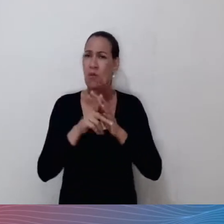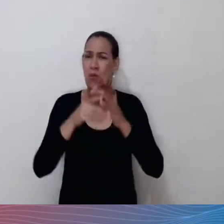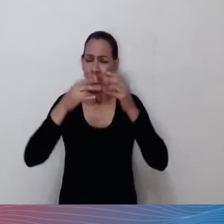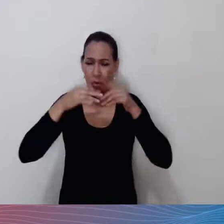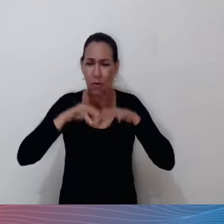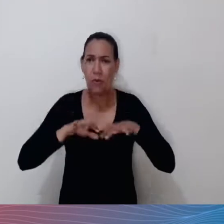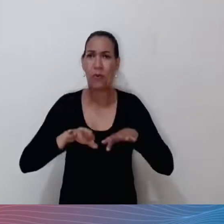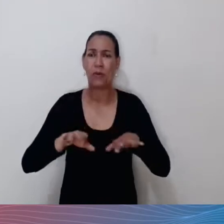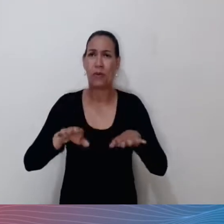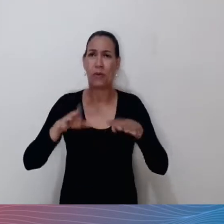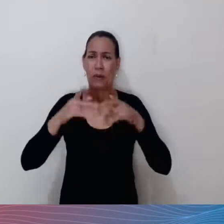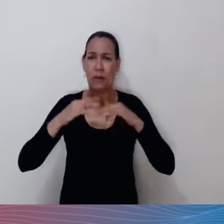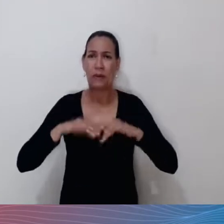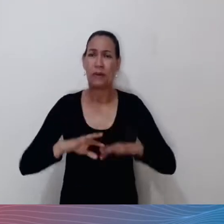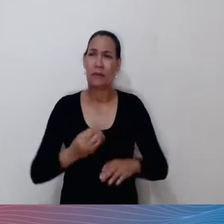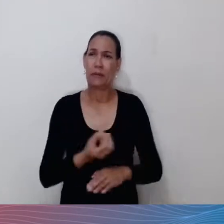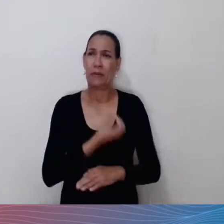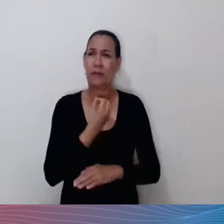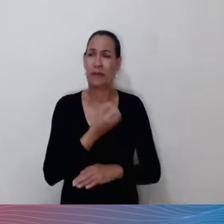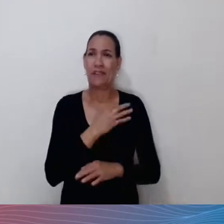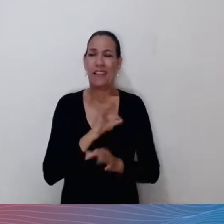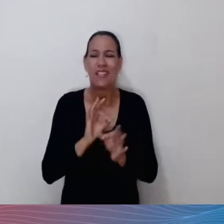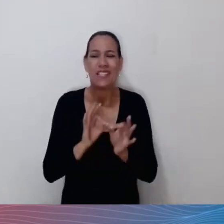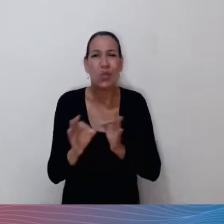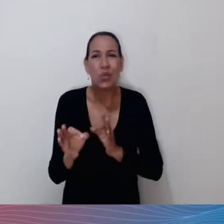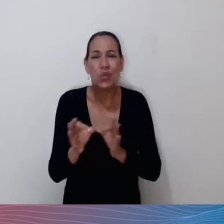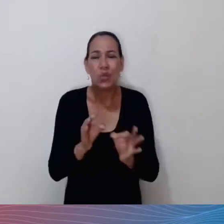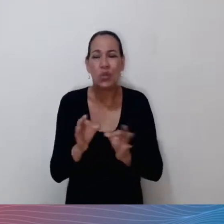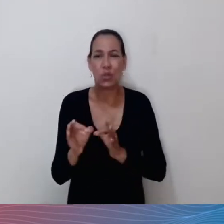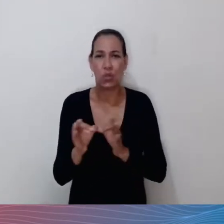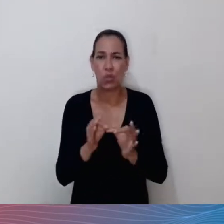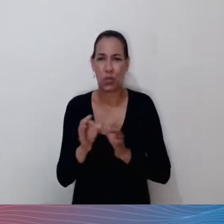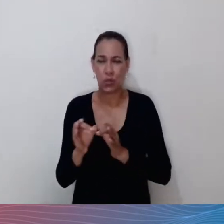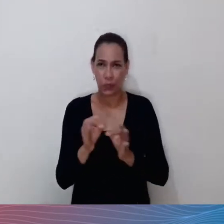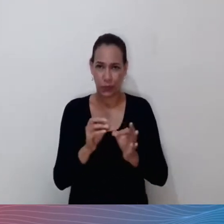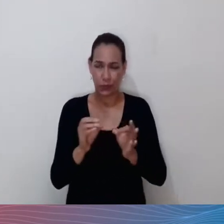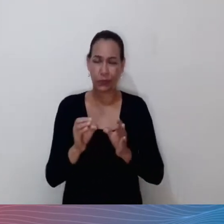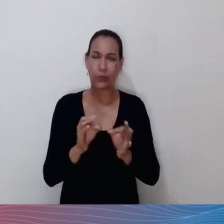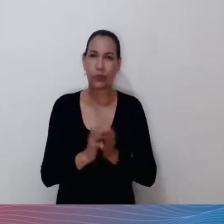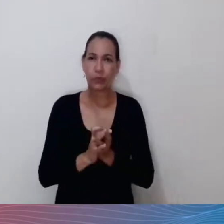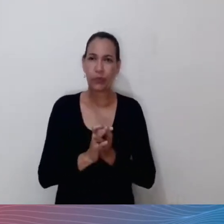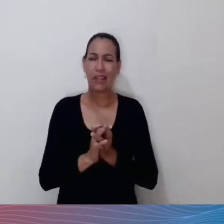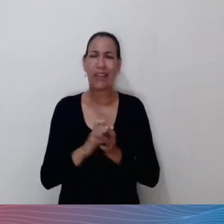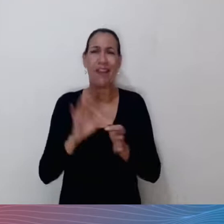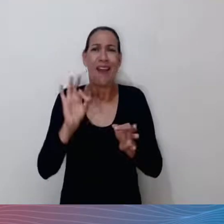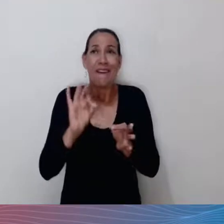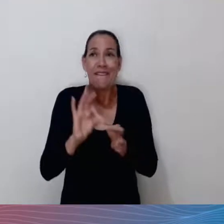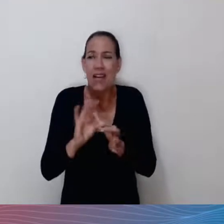O próprio fluir da vida vai fazer ajustes. Quem acredita nisso?